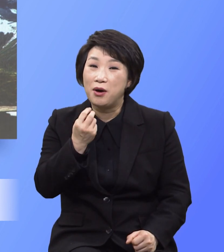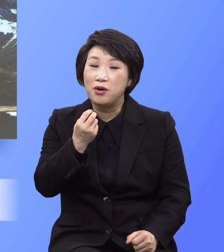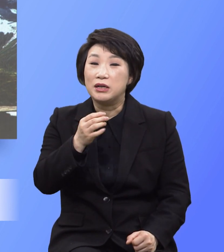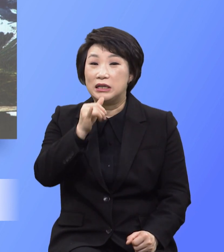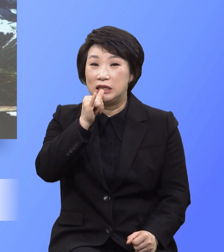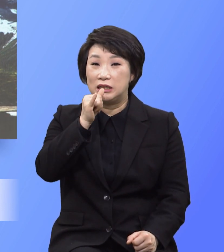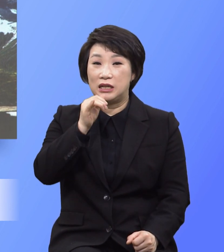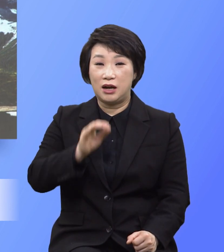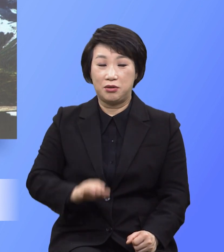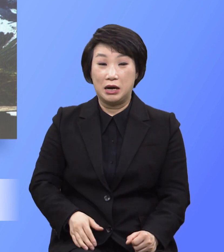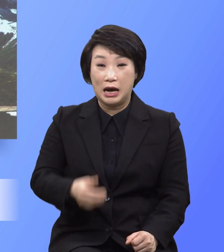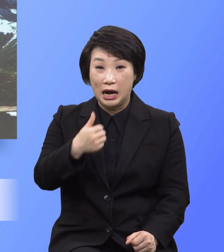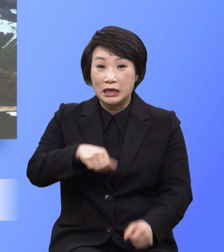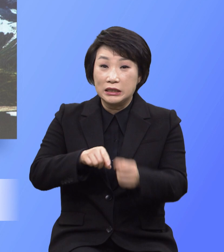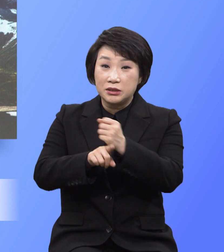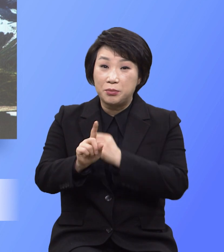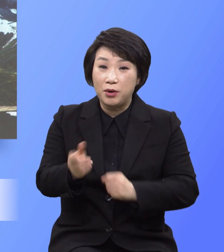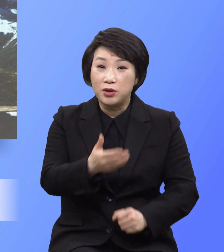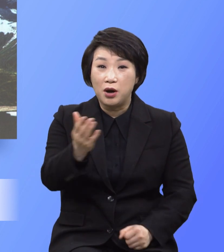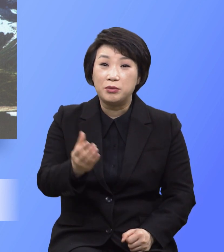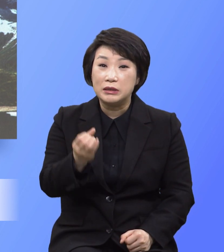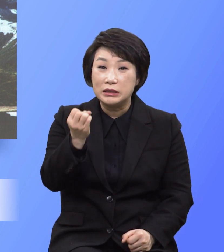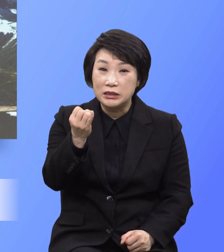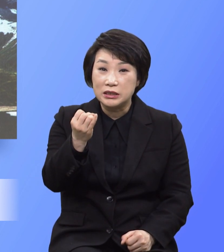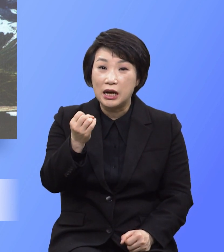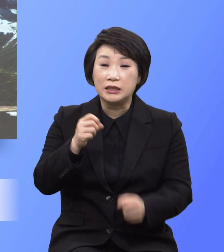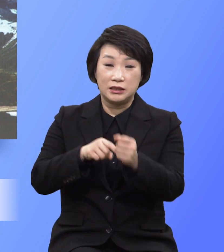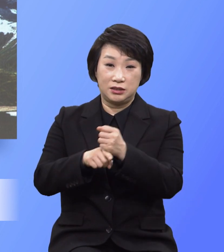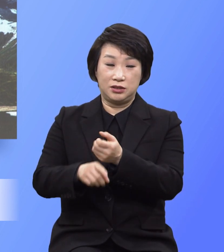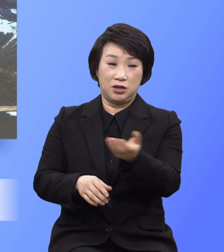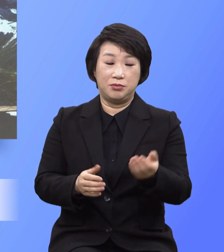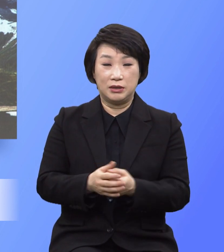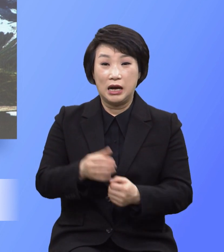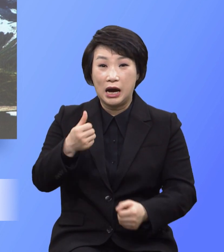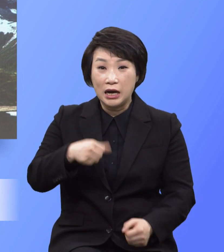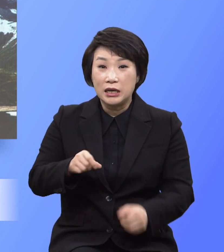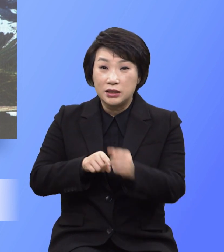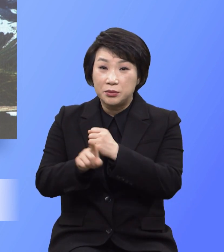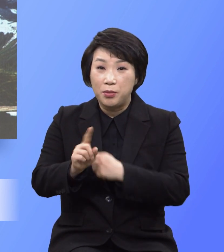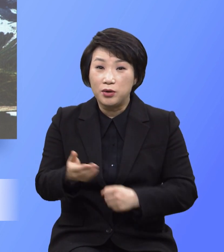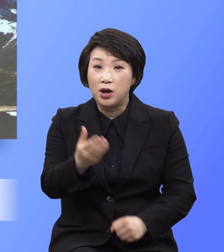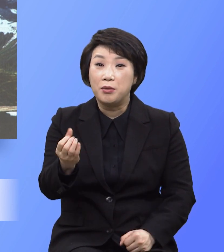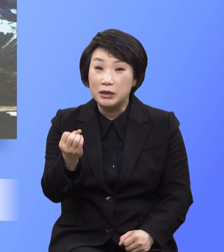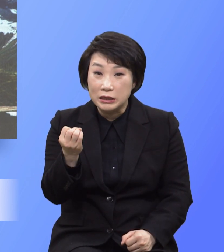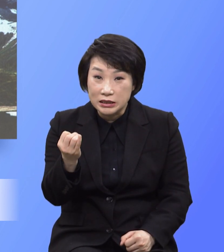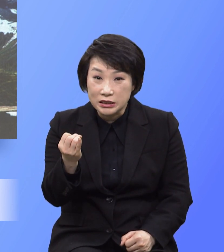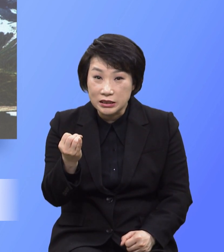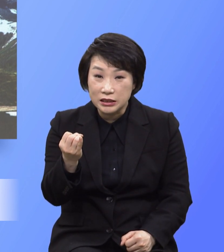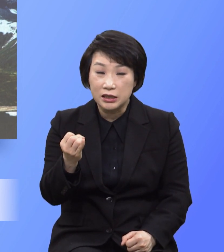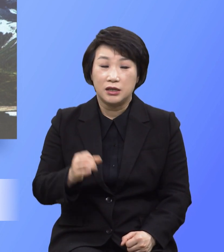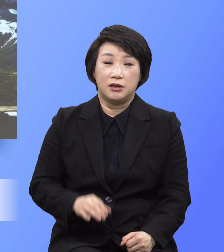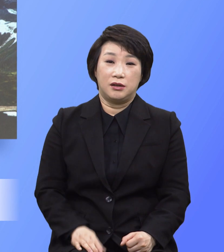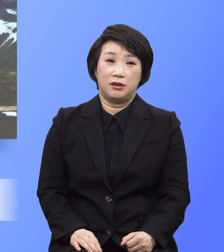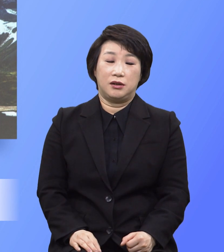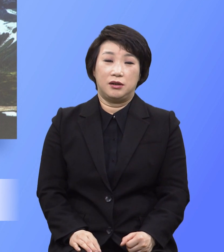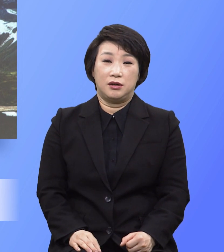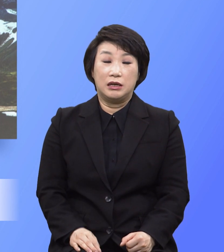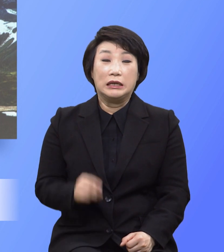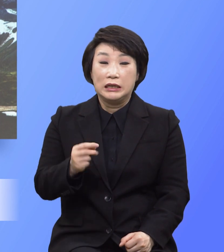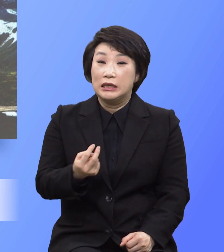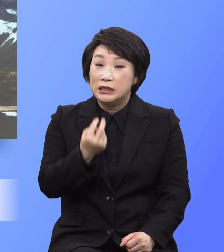말이요, 아들이란 말은 종자란 말이요, 아들이란 말은 씨란 말인데,